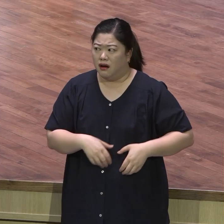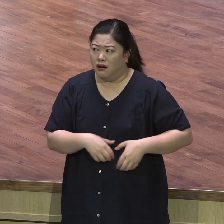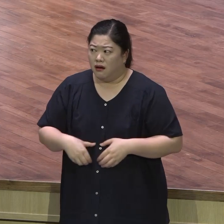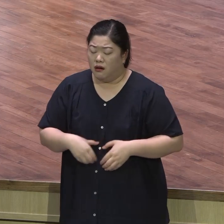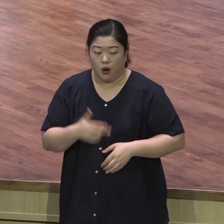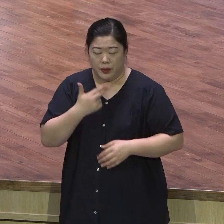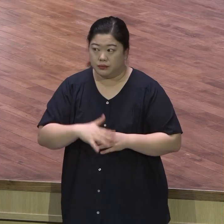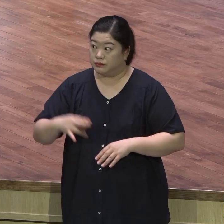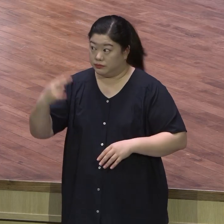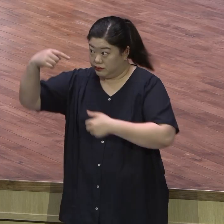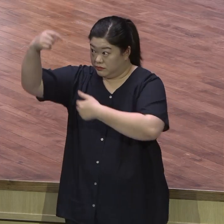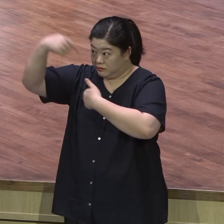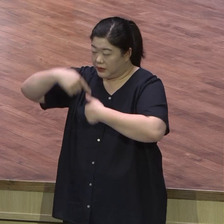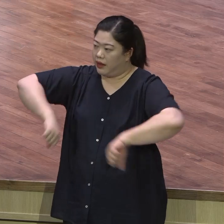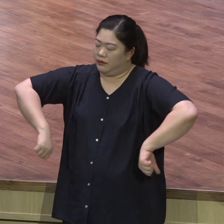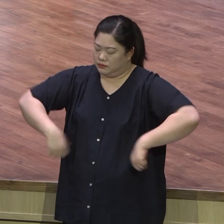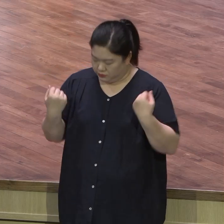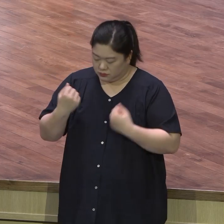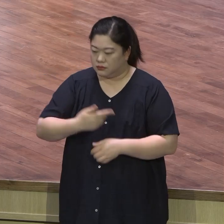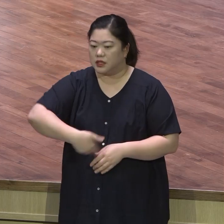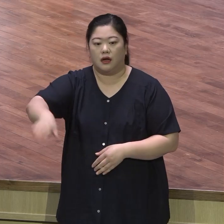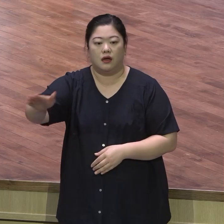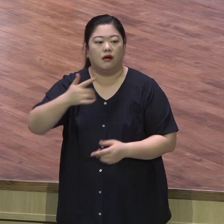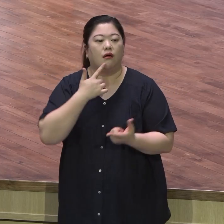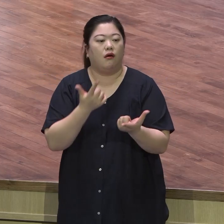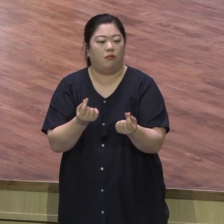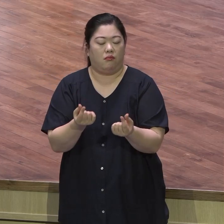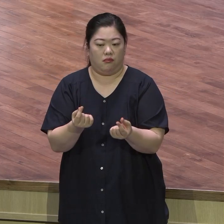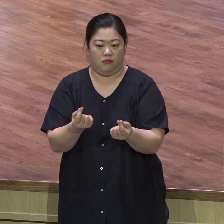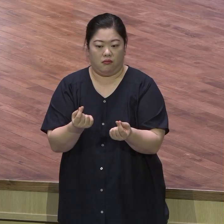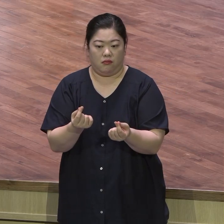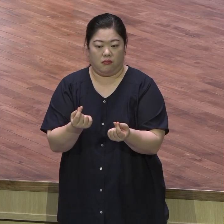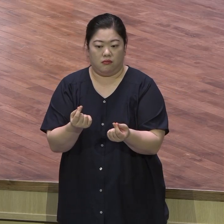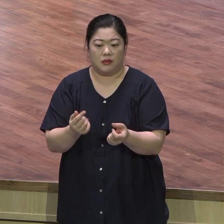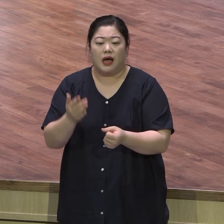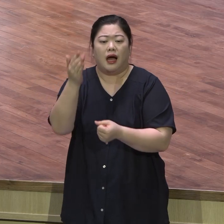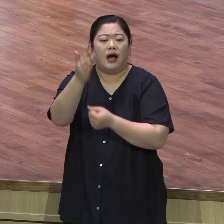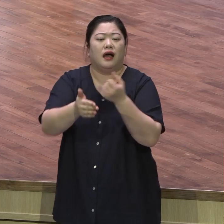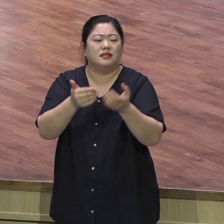그게 무슨 말입니까? 날 믿어. 나를 믿고 따라와.